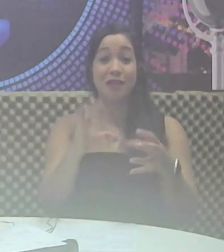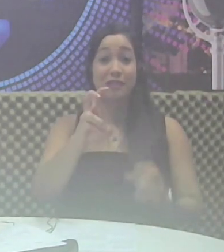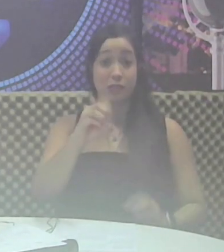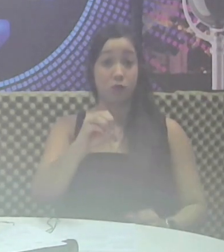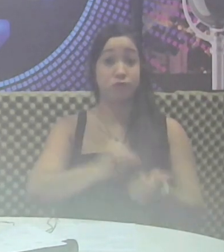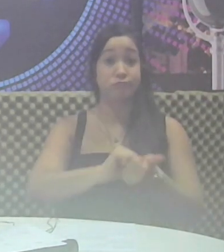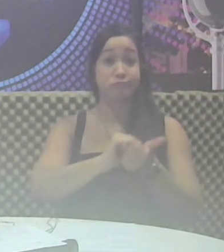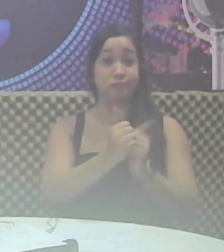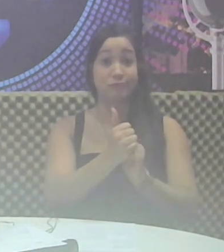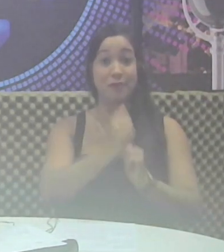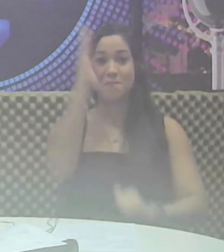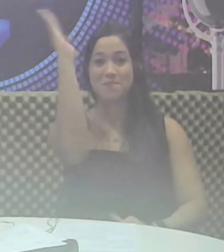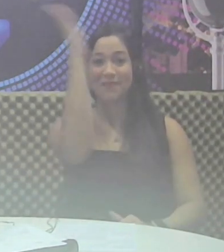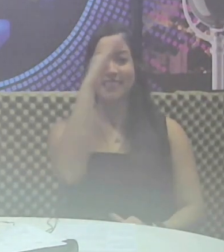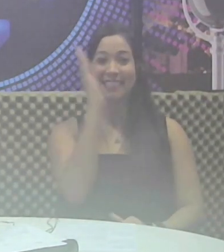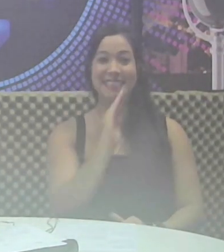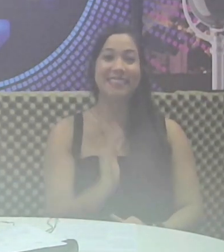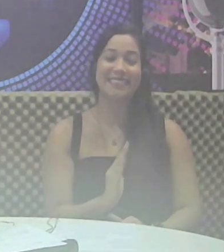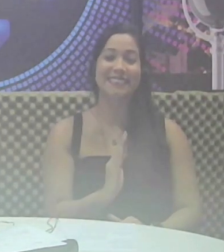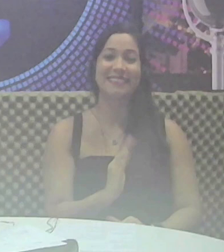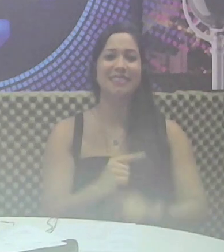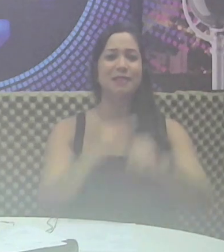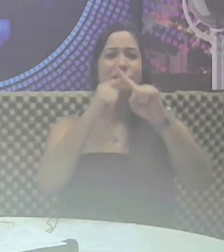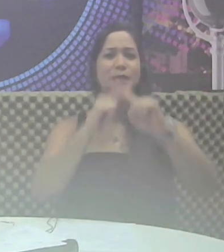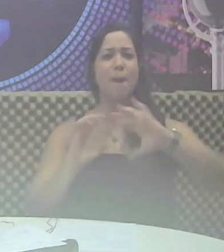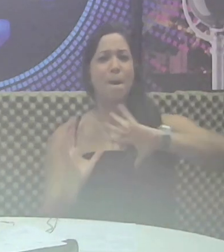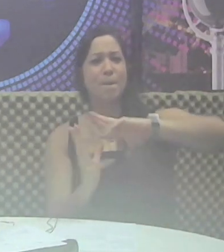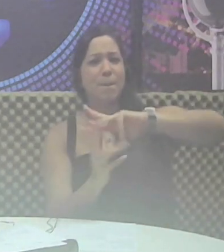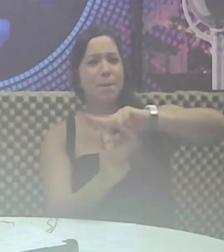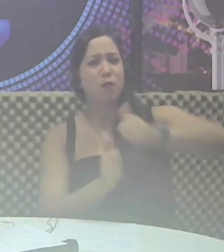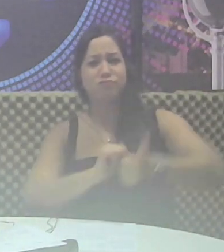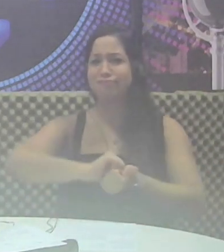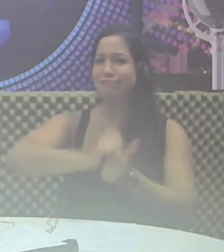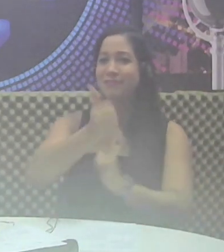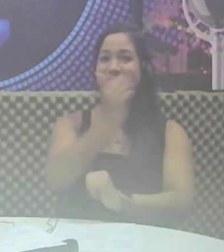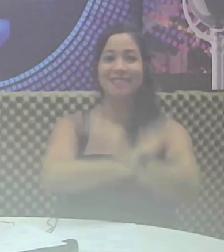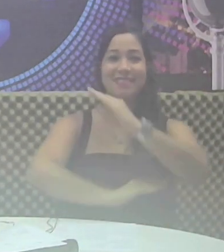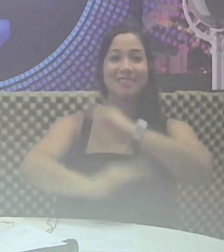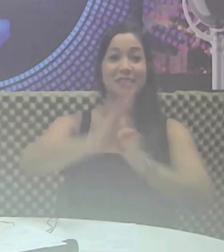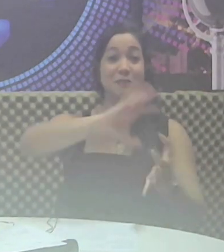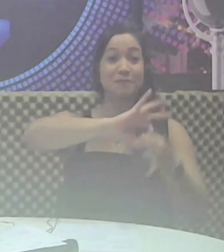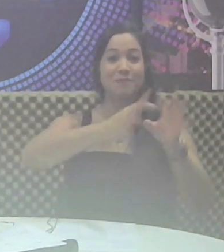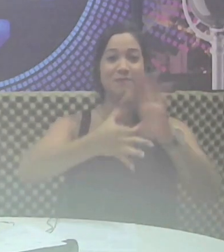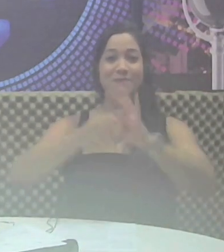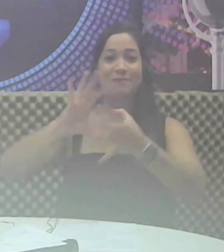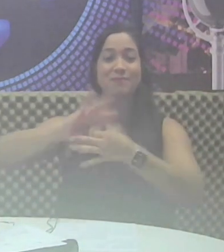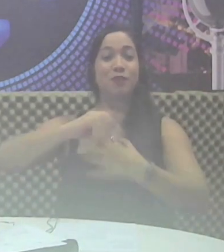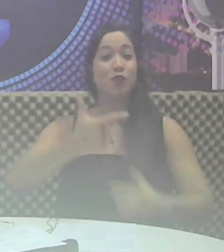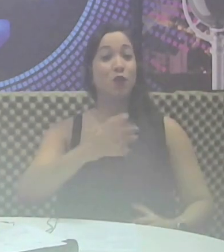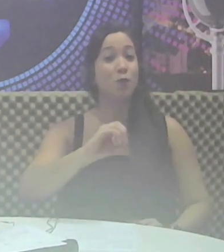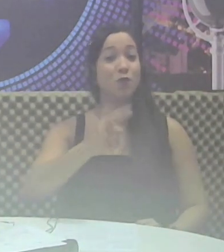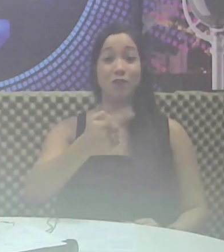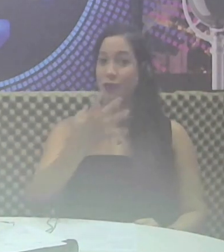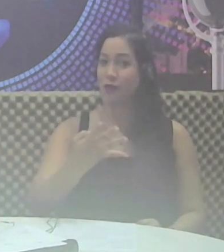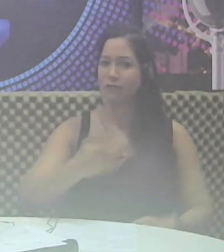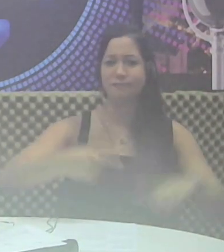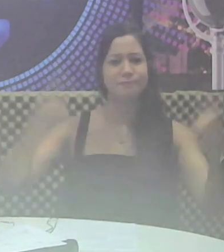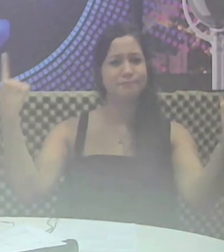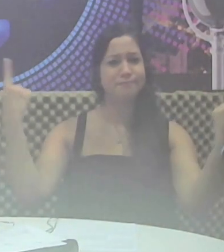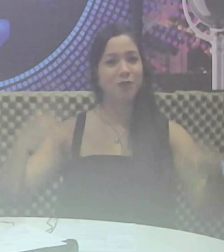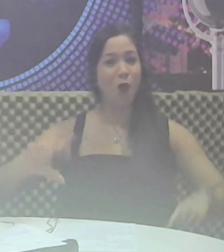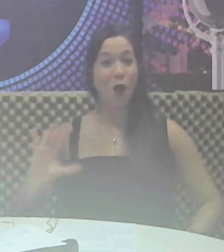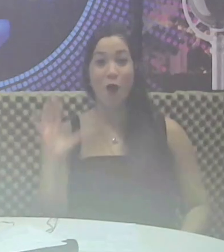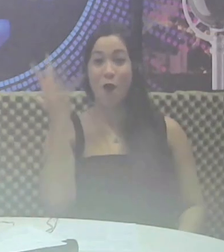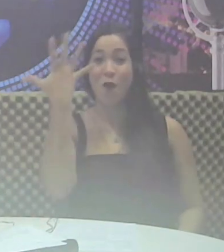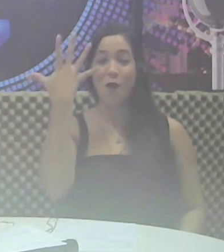da Seleção Brasileira no Campeonato Mundial de Atletismo Paralímpico 2024. A competição será